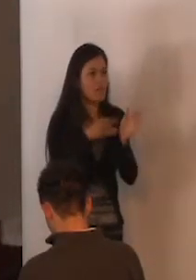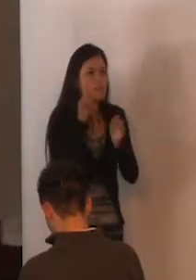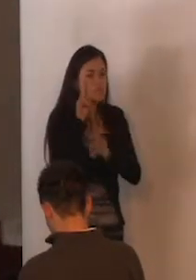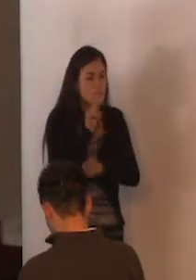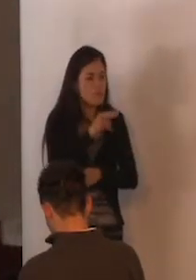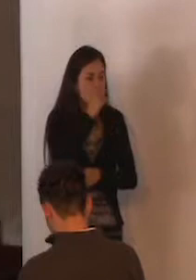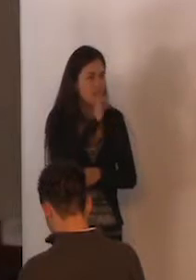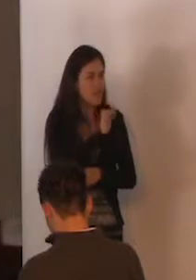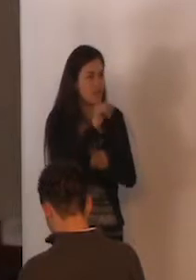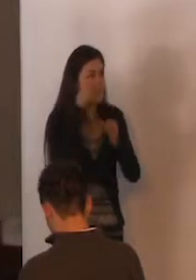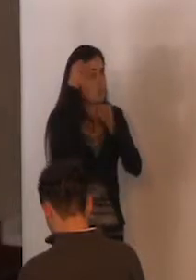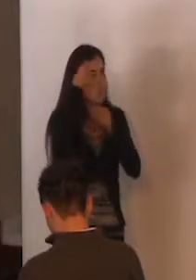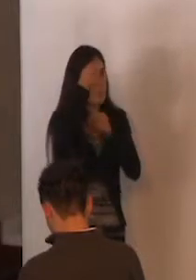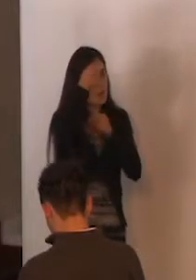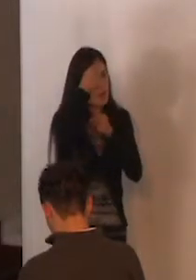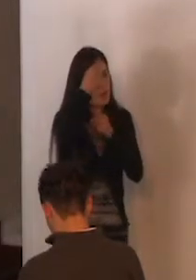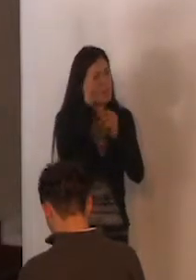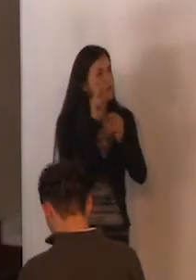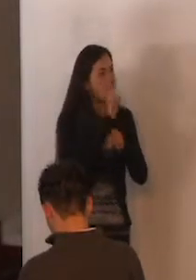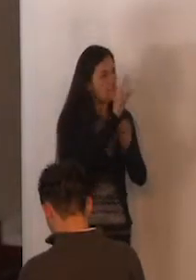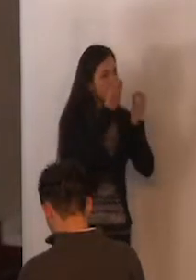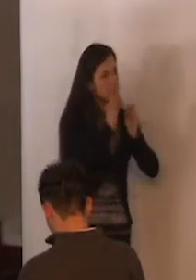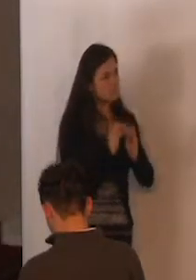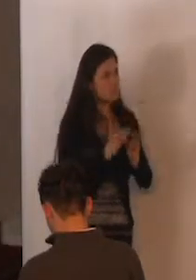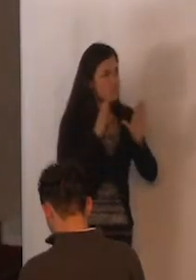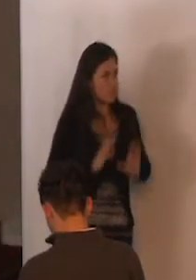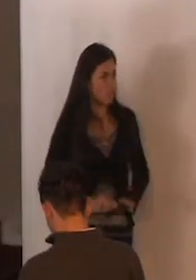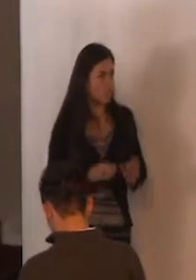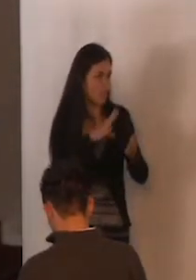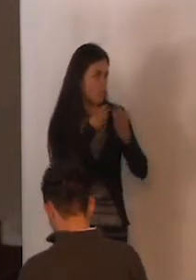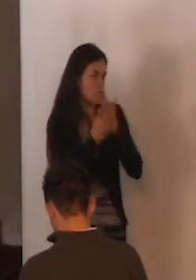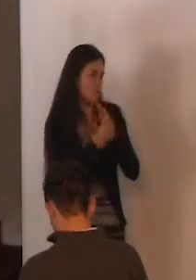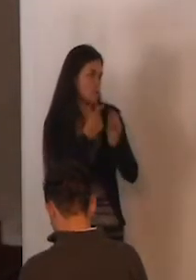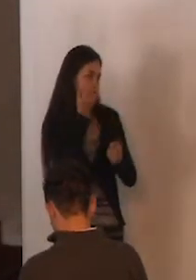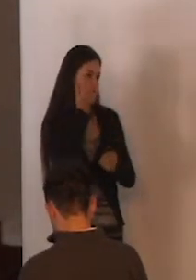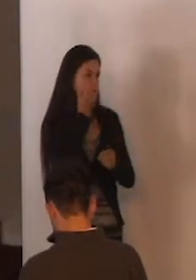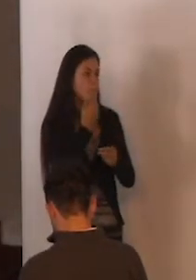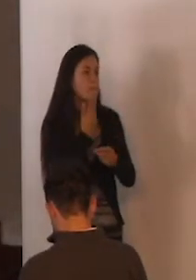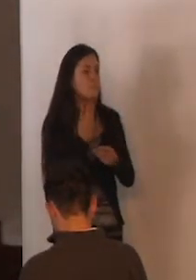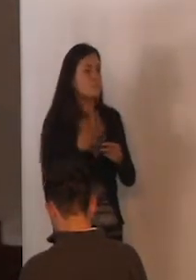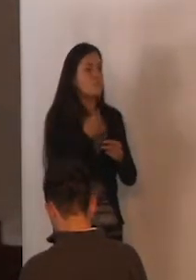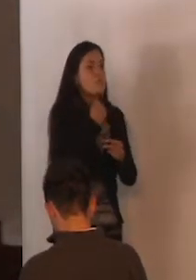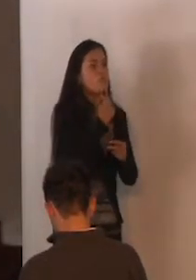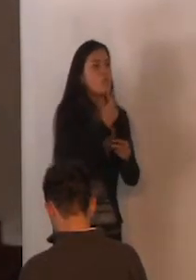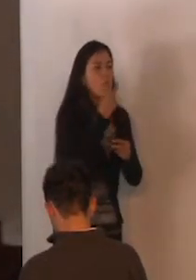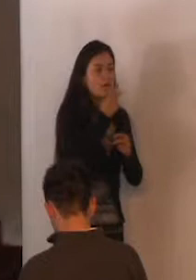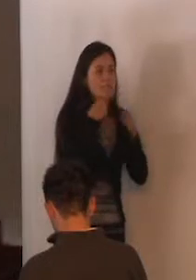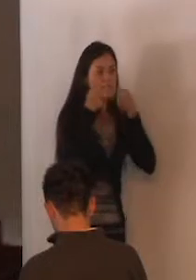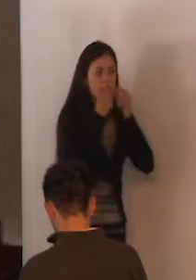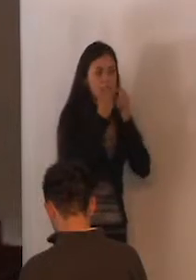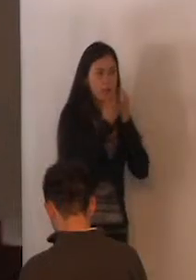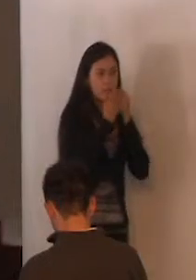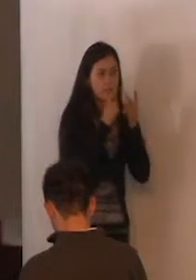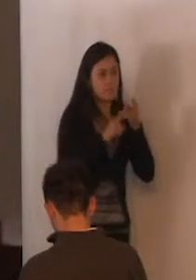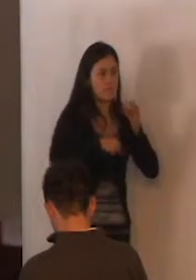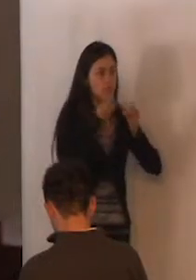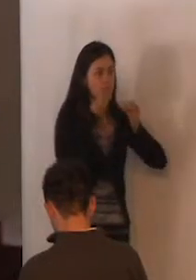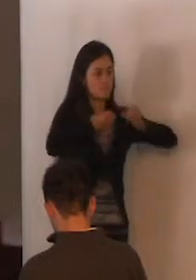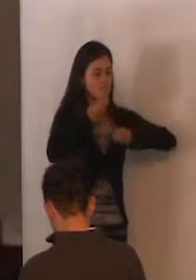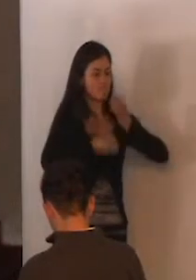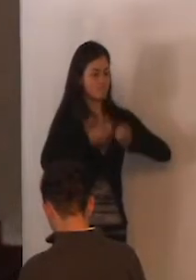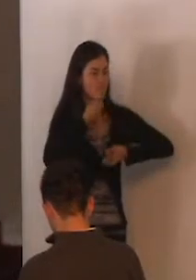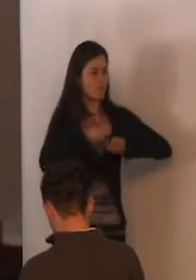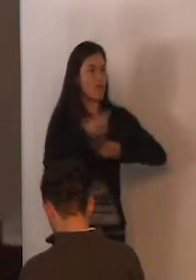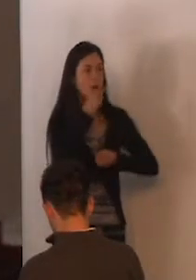forma de manera fácil, no me lo permite fijar. Pero si yo lo hablo y lo visualizo ese lenguaje, puedo permitir que la niña